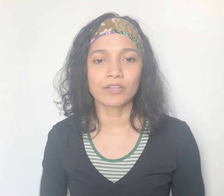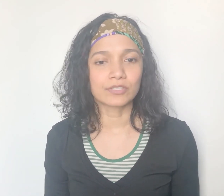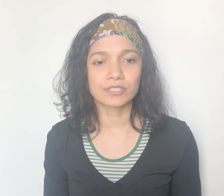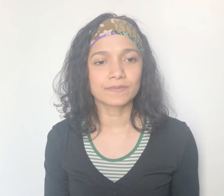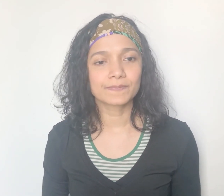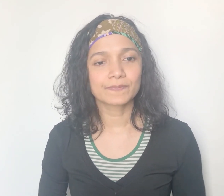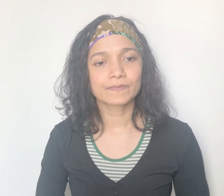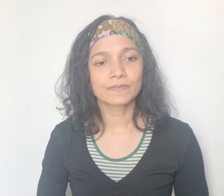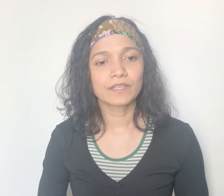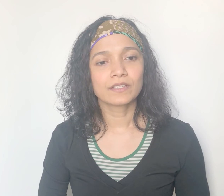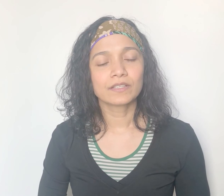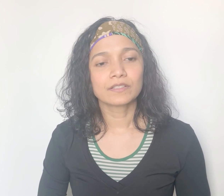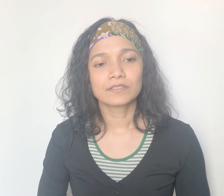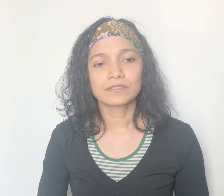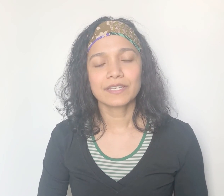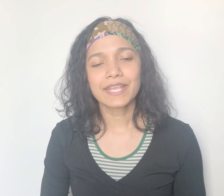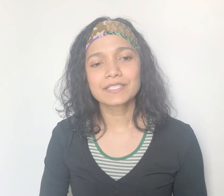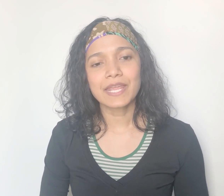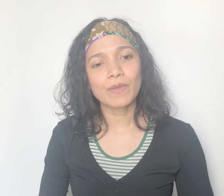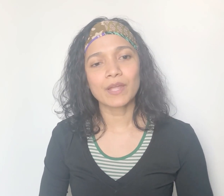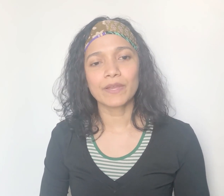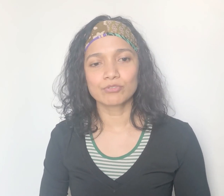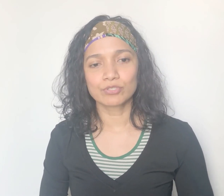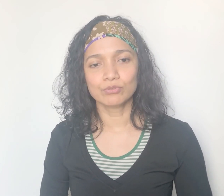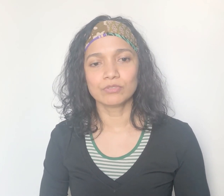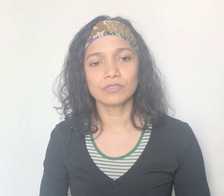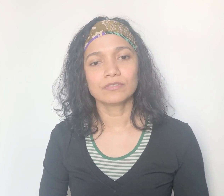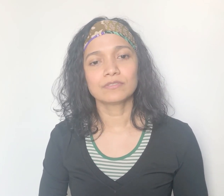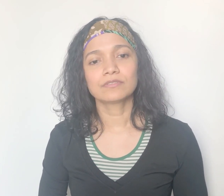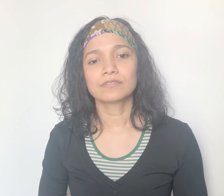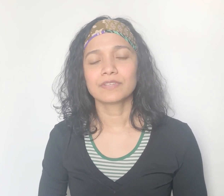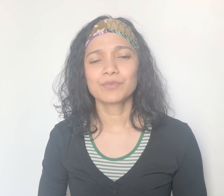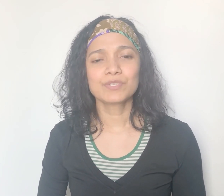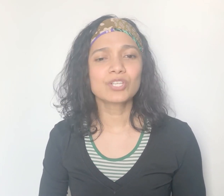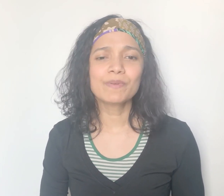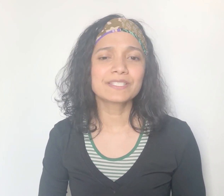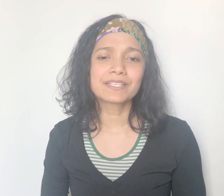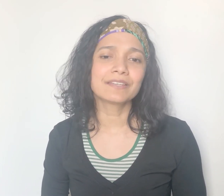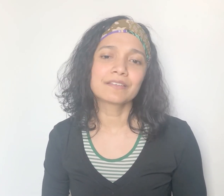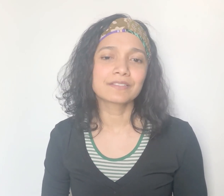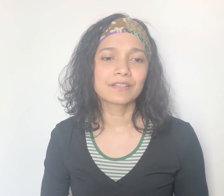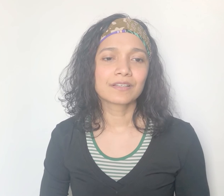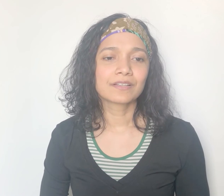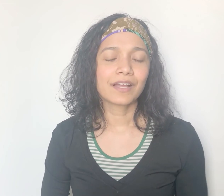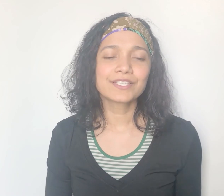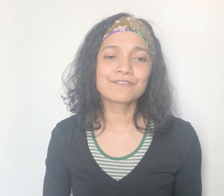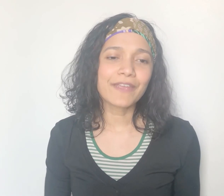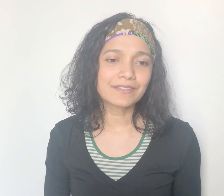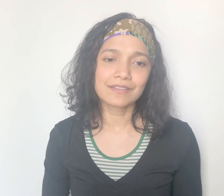అదర్స్ ద నెక్స్ట్ డే వెన్ ఐ వెంట్ టు స్కూల్ ఇట్ వాస్ సో ఇన్స్టంటేనియస్ I just fainted in the